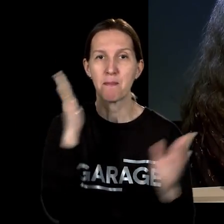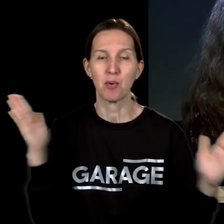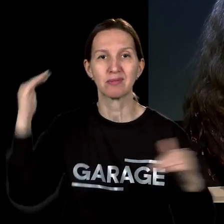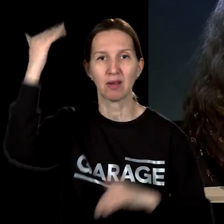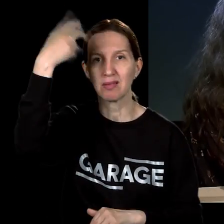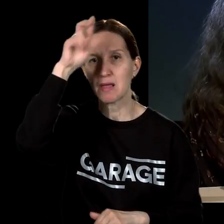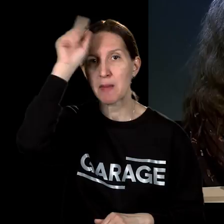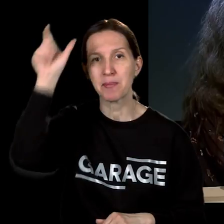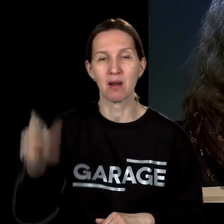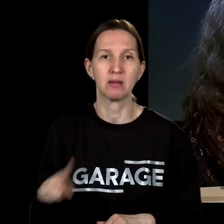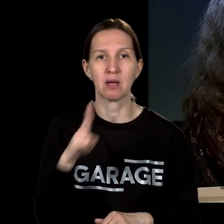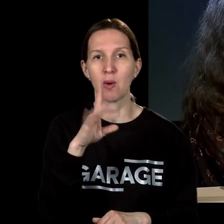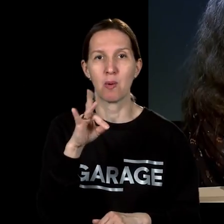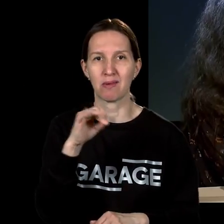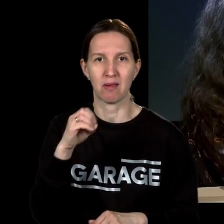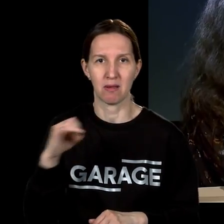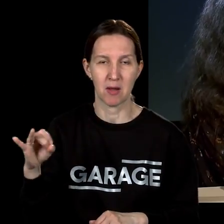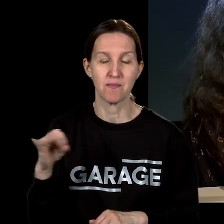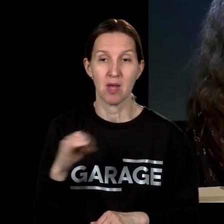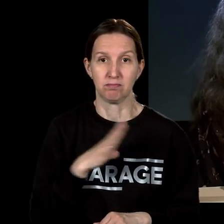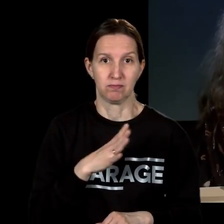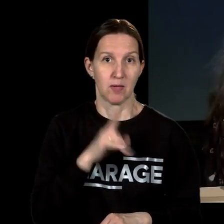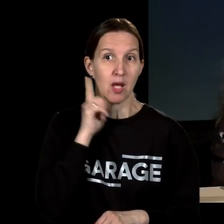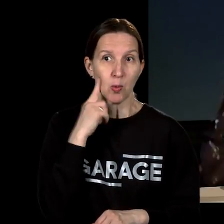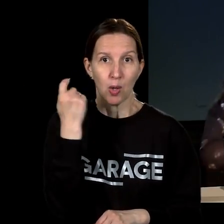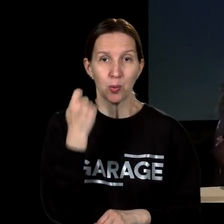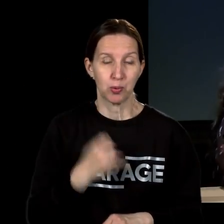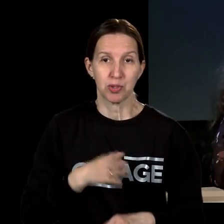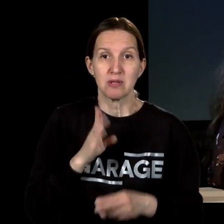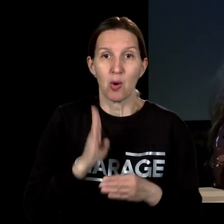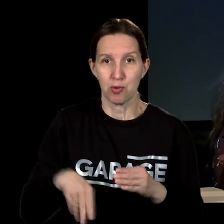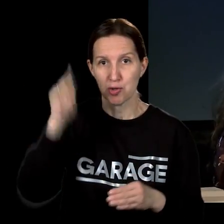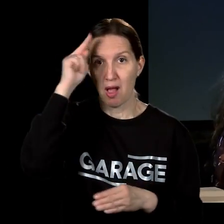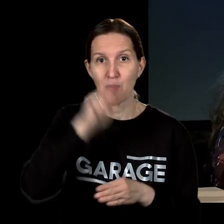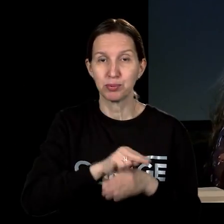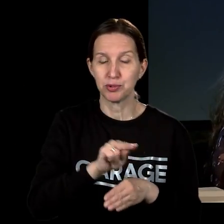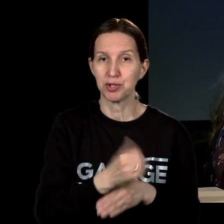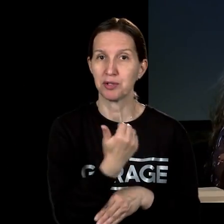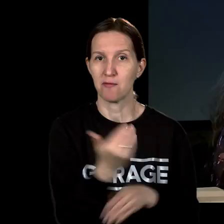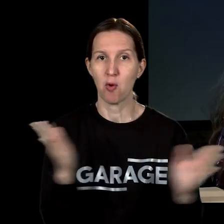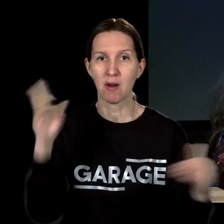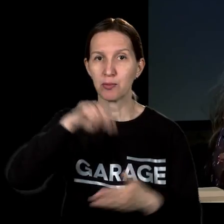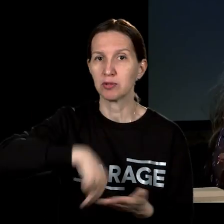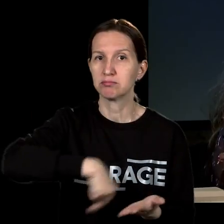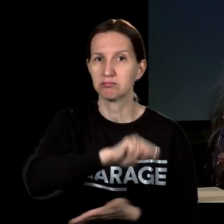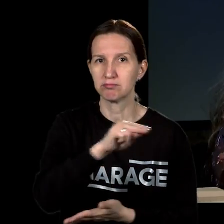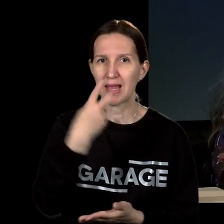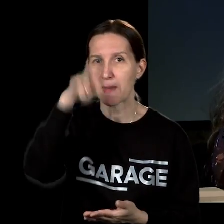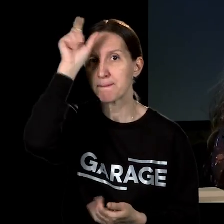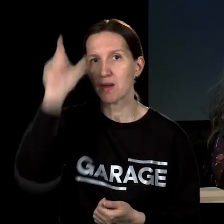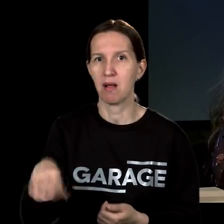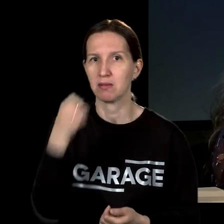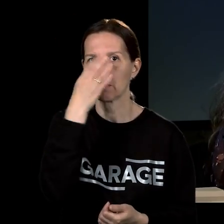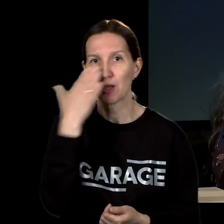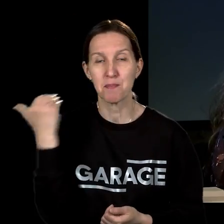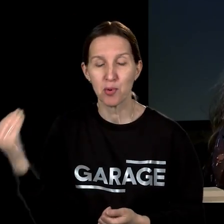работа совсем юного художника, только закончившего обучение. Его работу приобретает император Японии. И у него, в